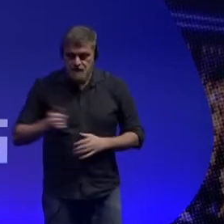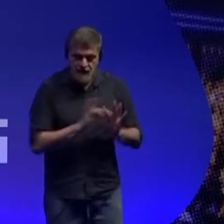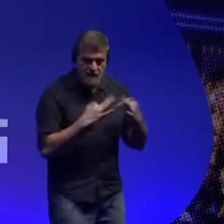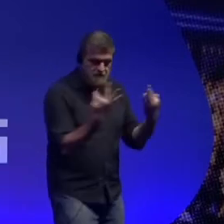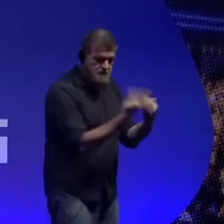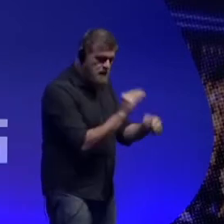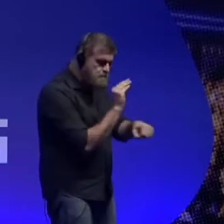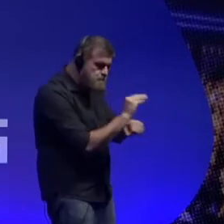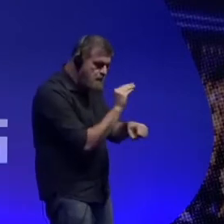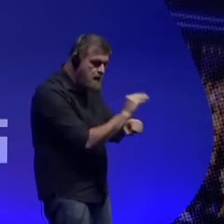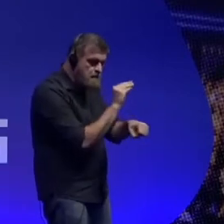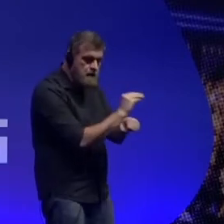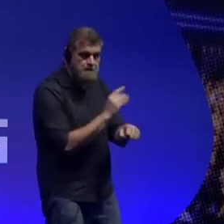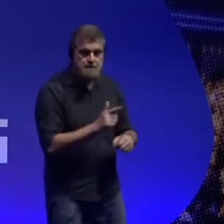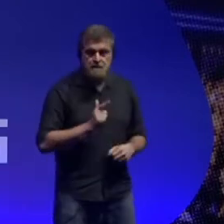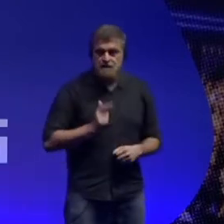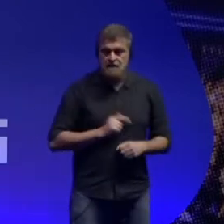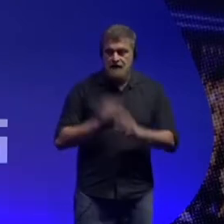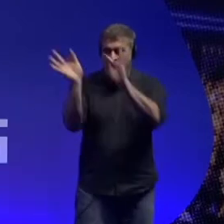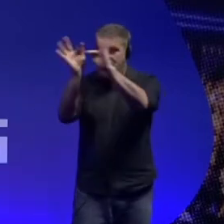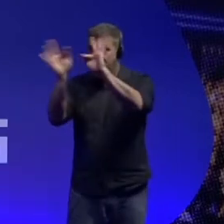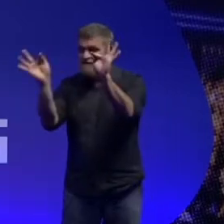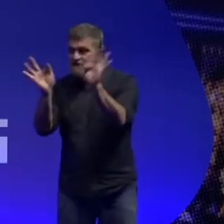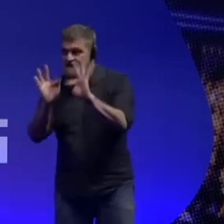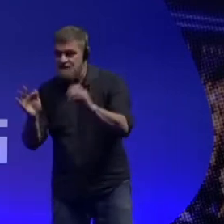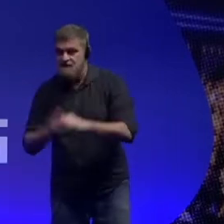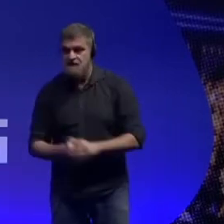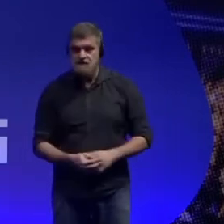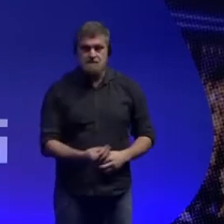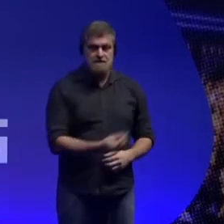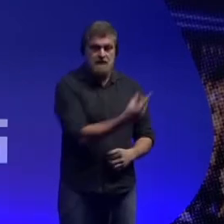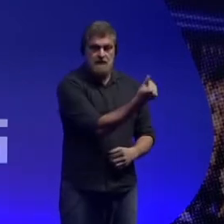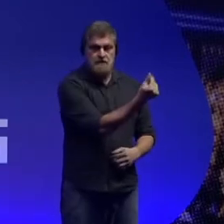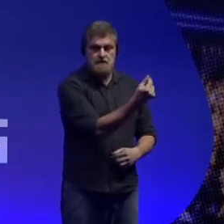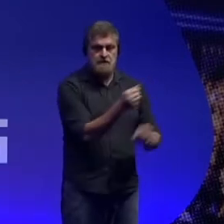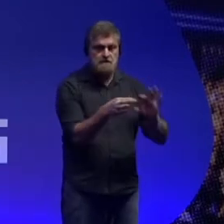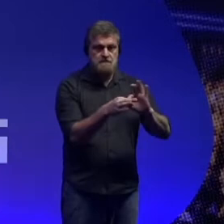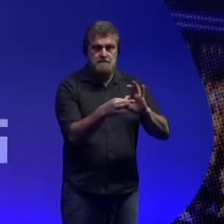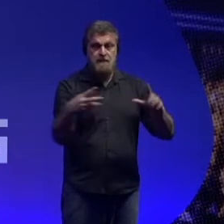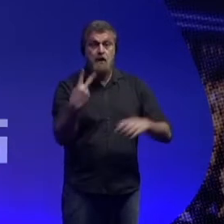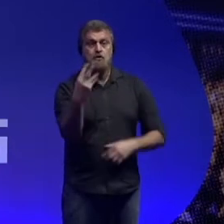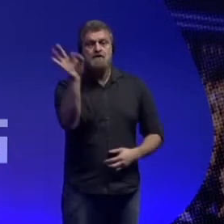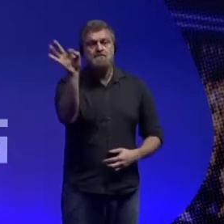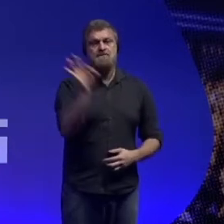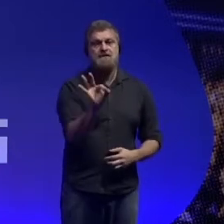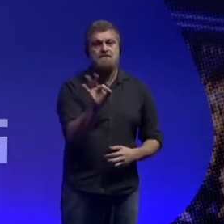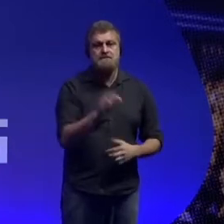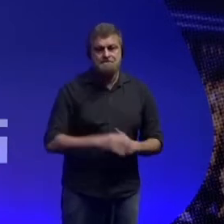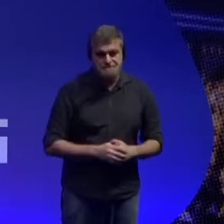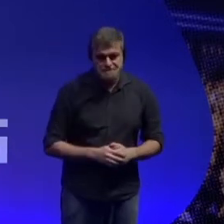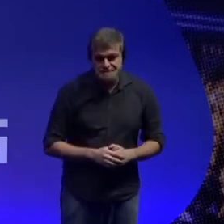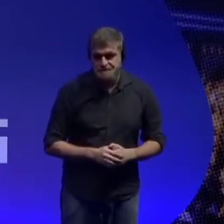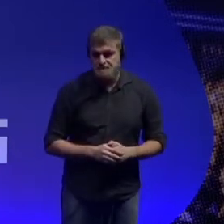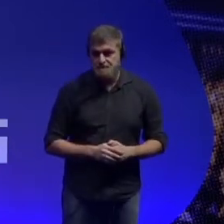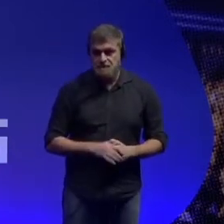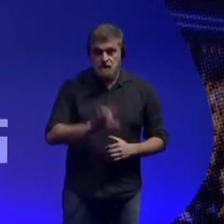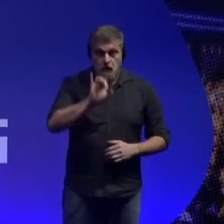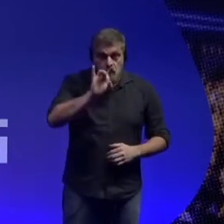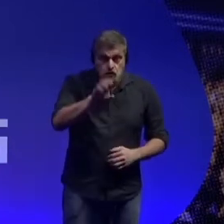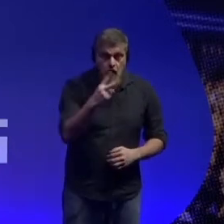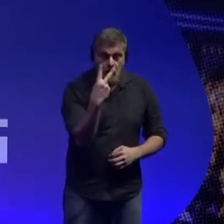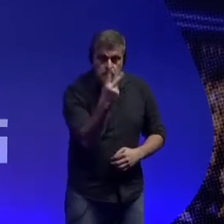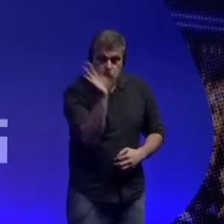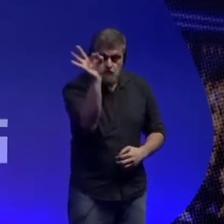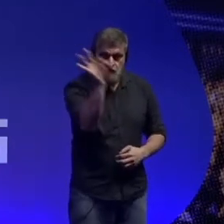família, a correlação entre felicidade e dinheiro é de só 2%. Só